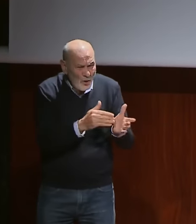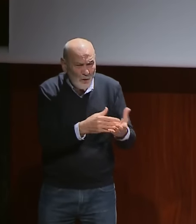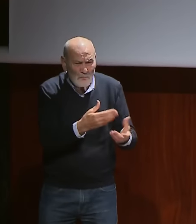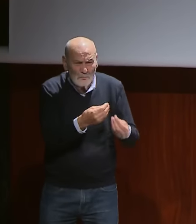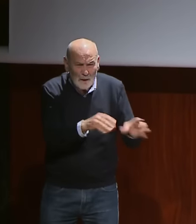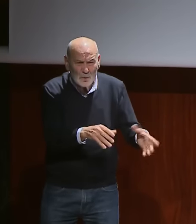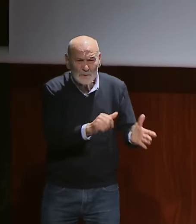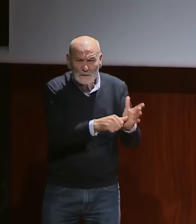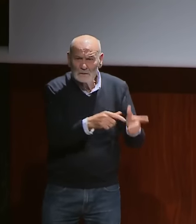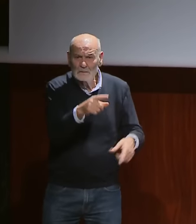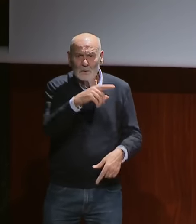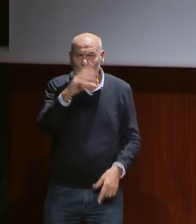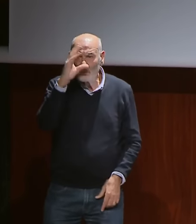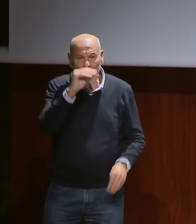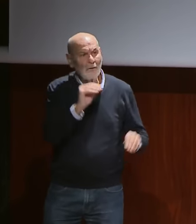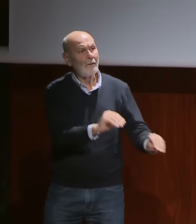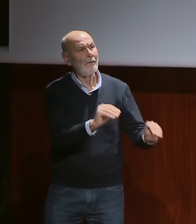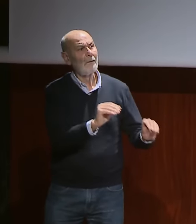Voilà,